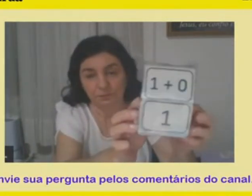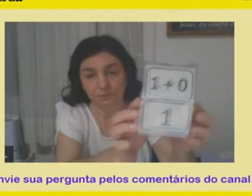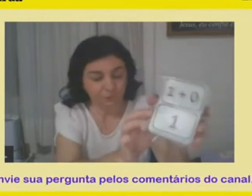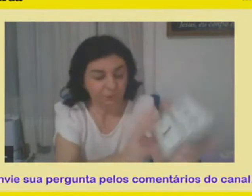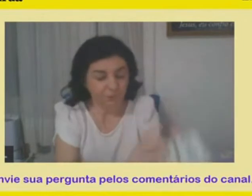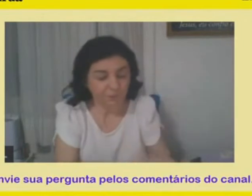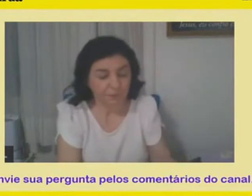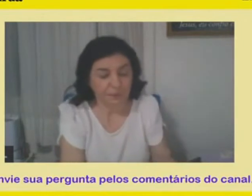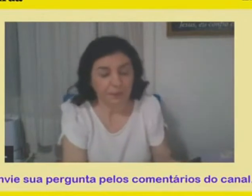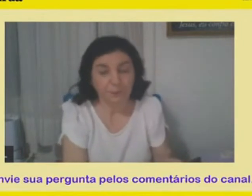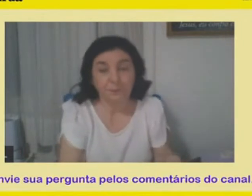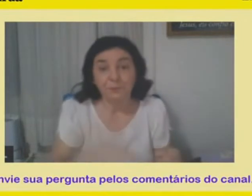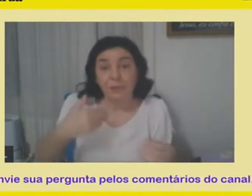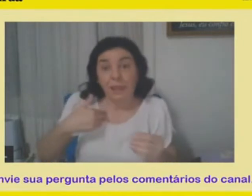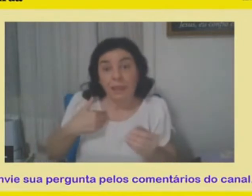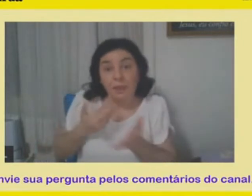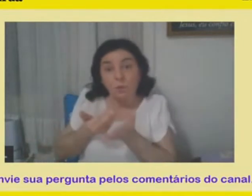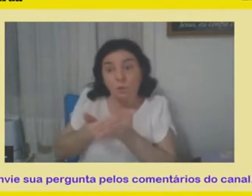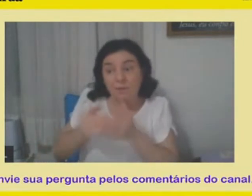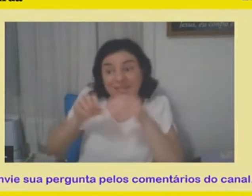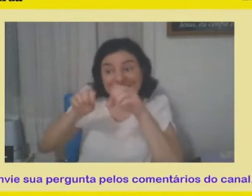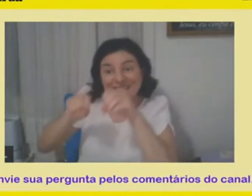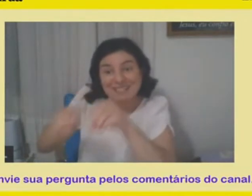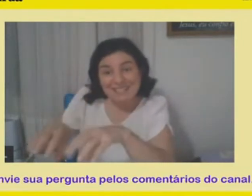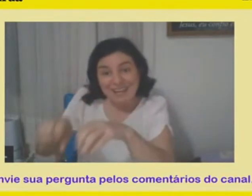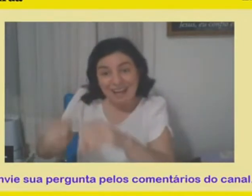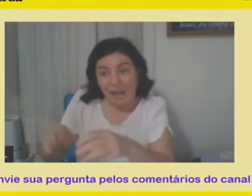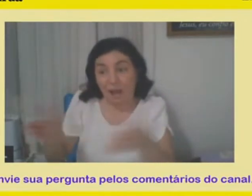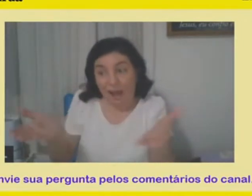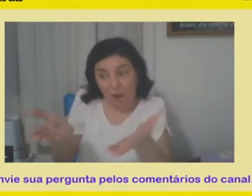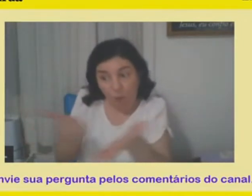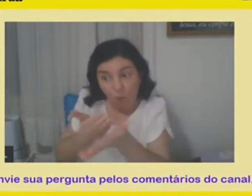tudo. Aí começamos com os números escritos.